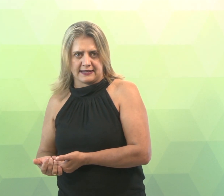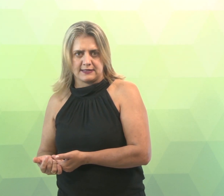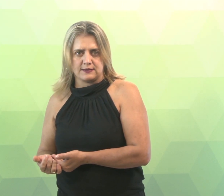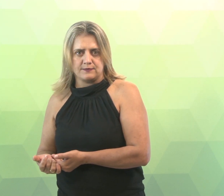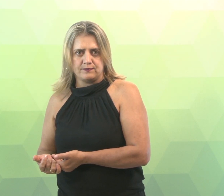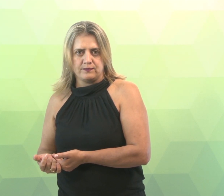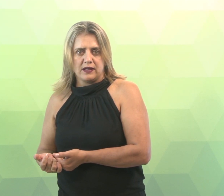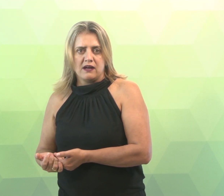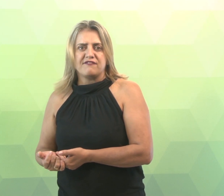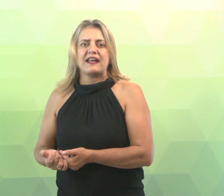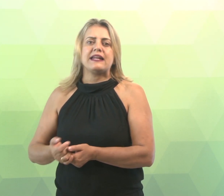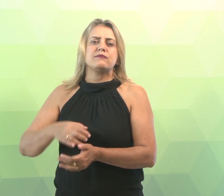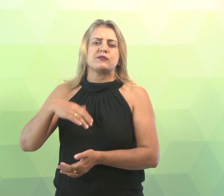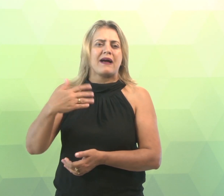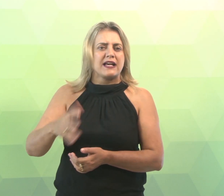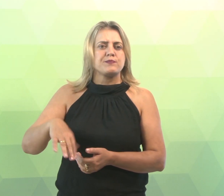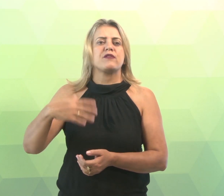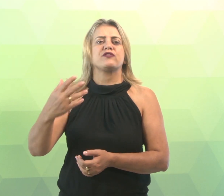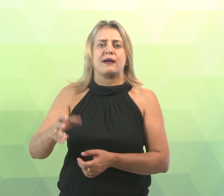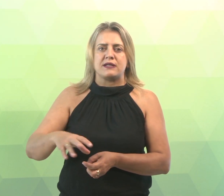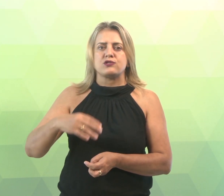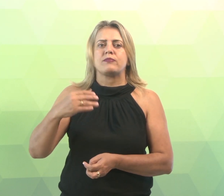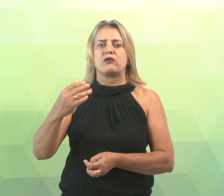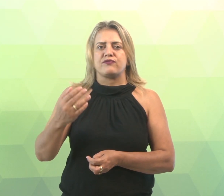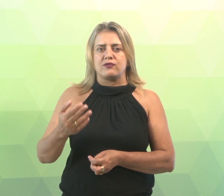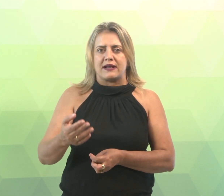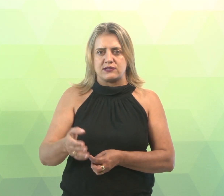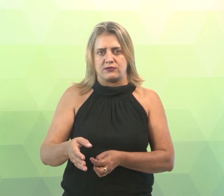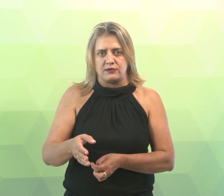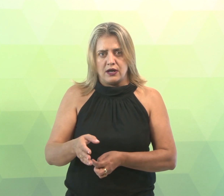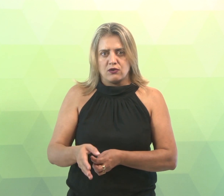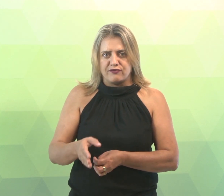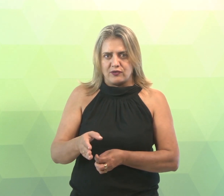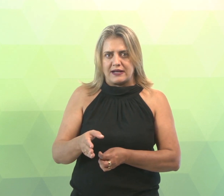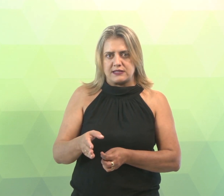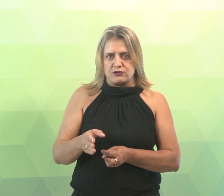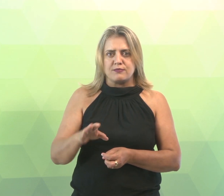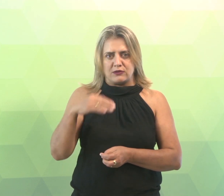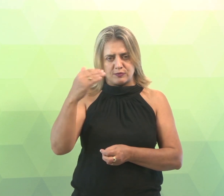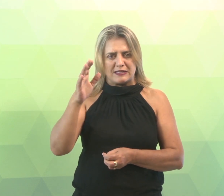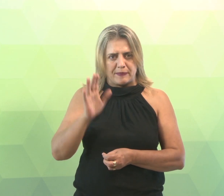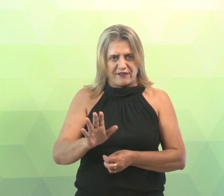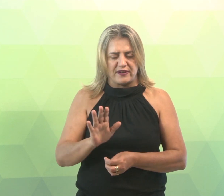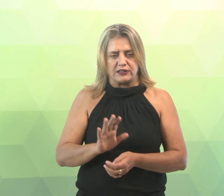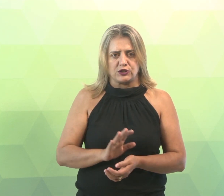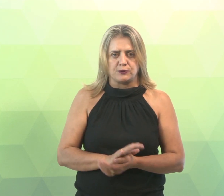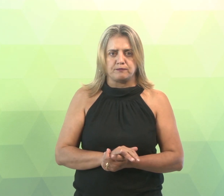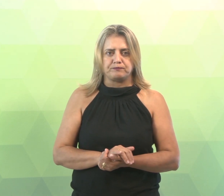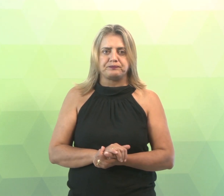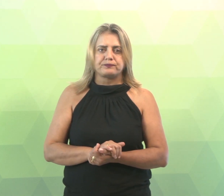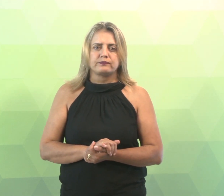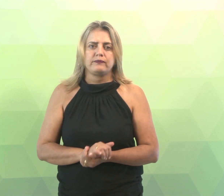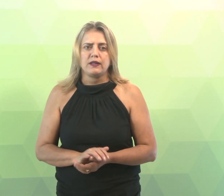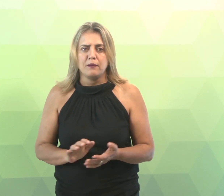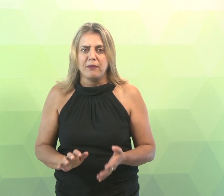sinais. Falaremos mais profundamente sobre a configuração de mãos mais para frente.